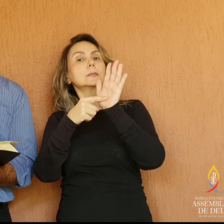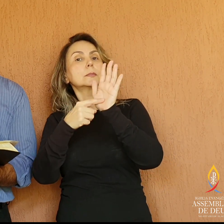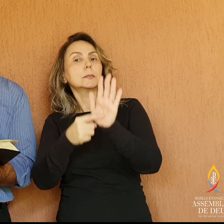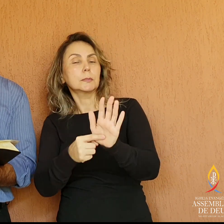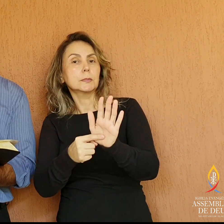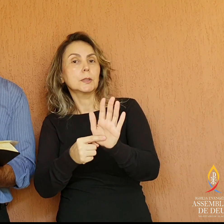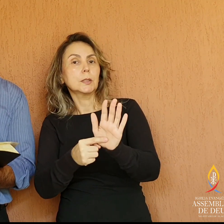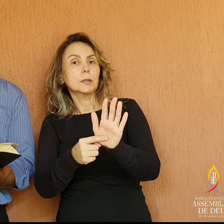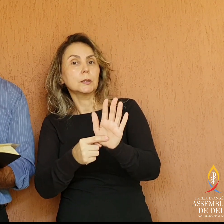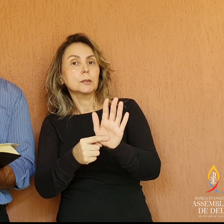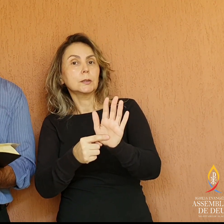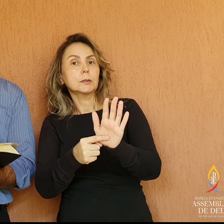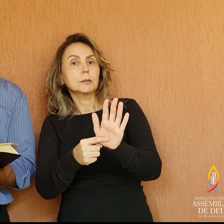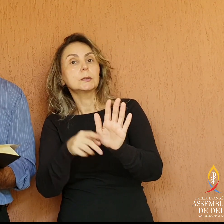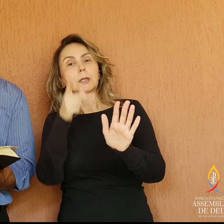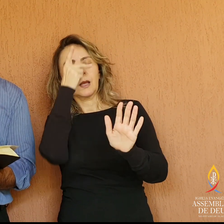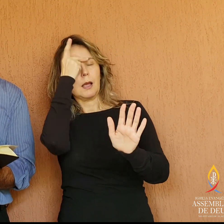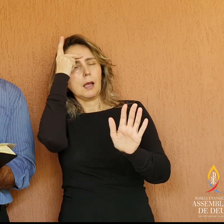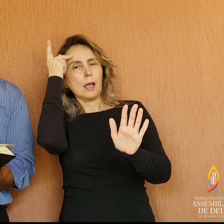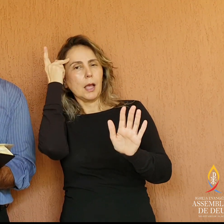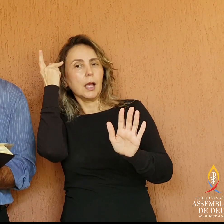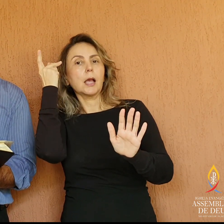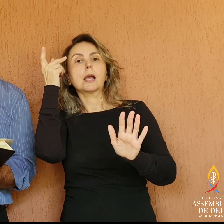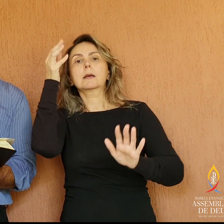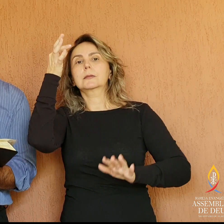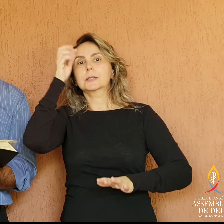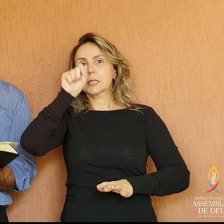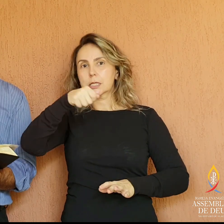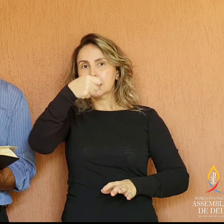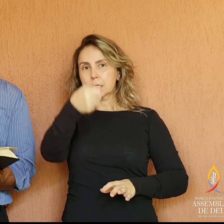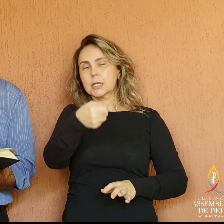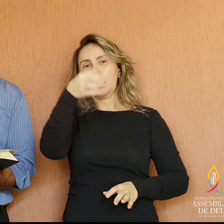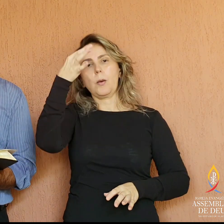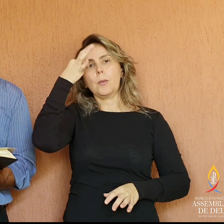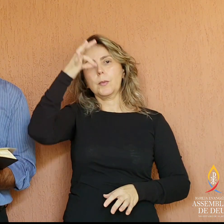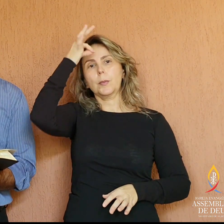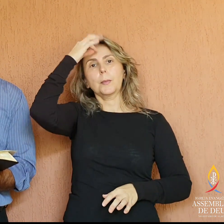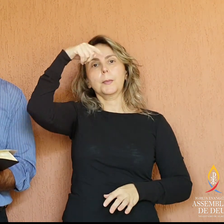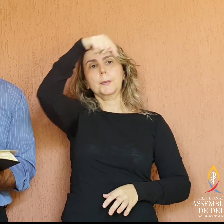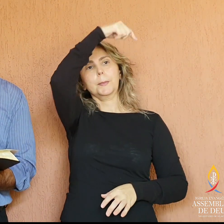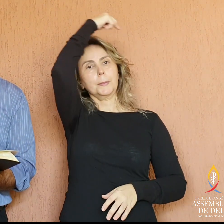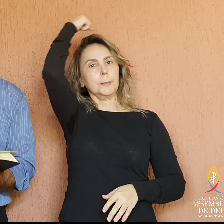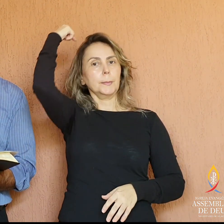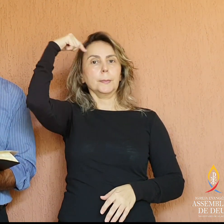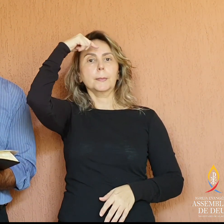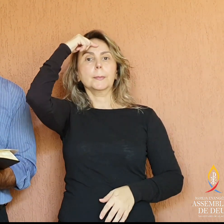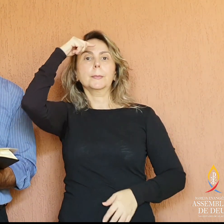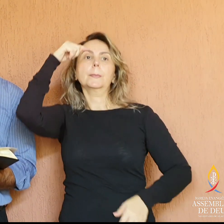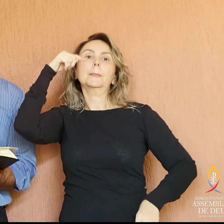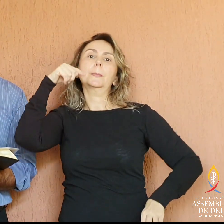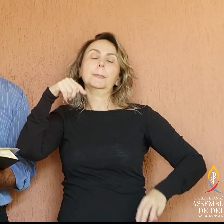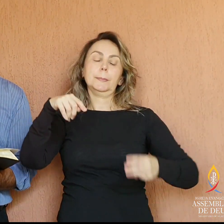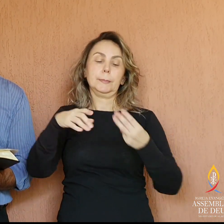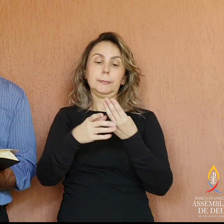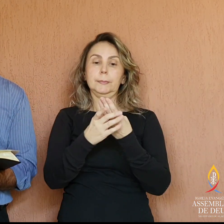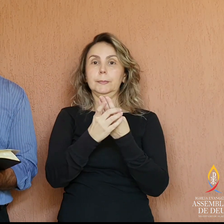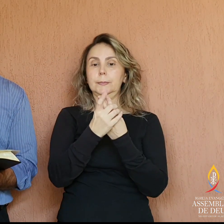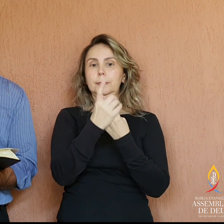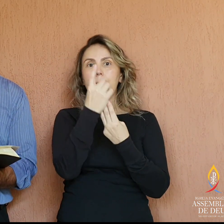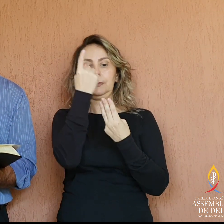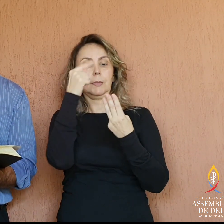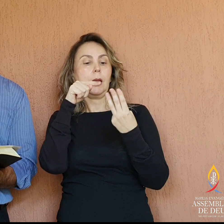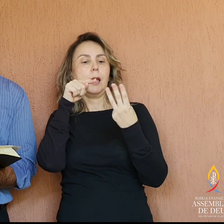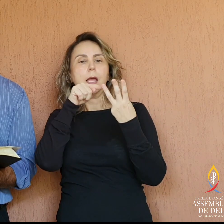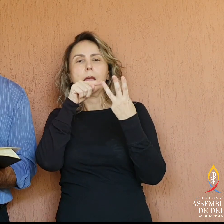aqui chamado Espírito Santo. Ele é uma pessoa, é a terceira pessoa da Trindade,